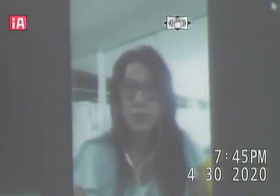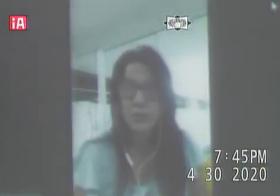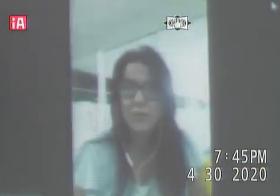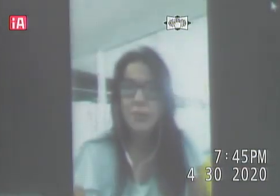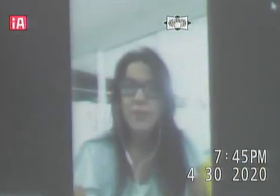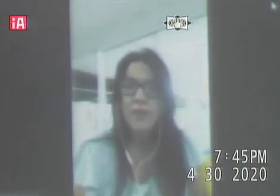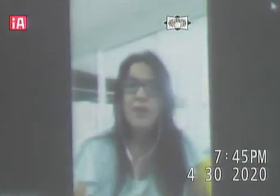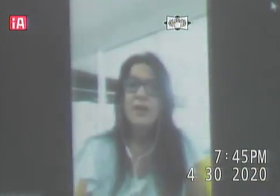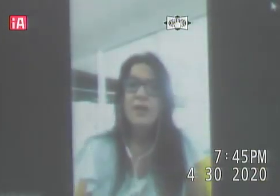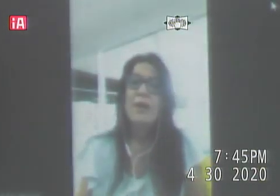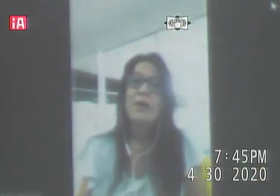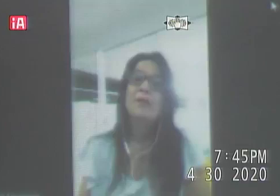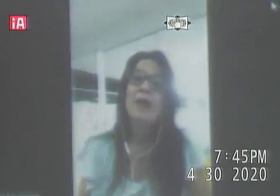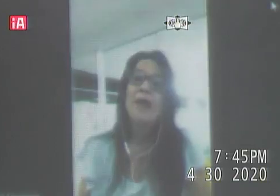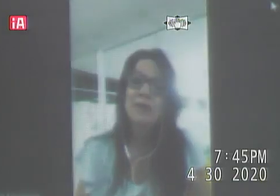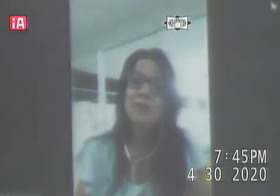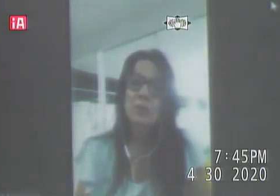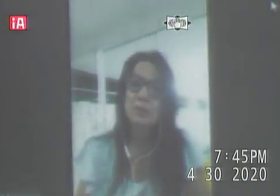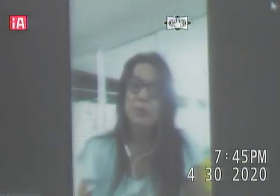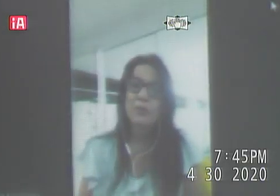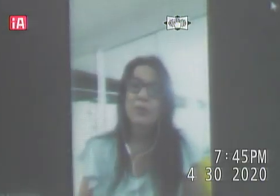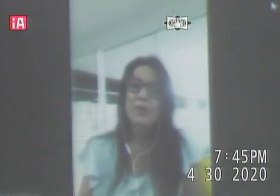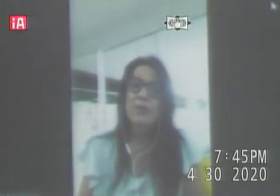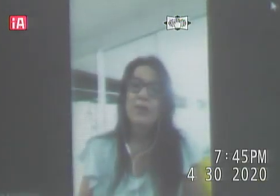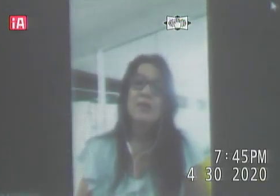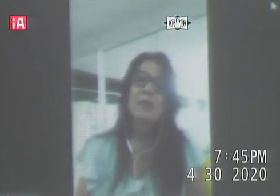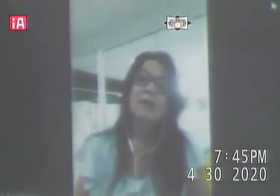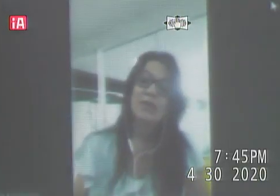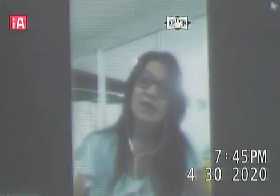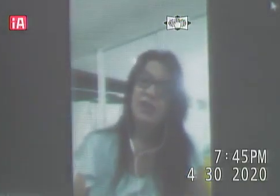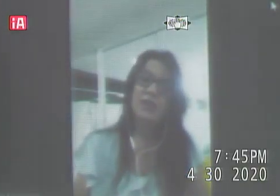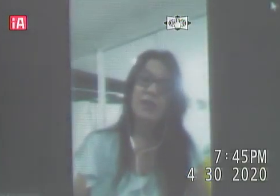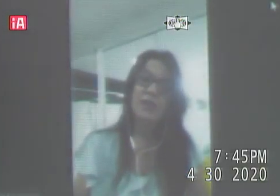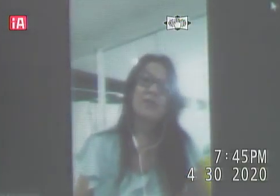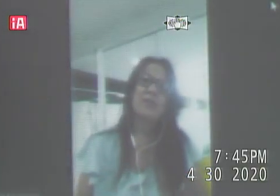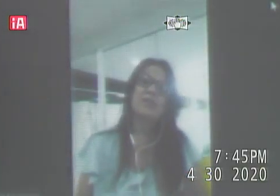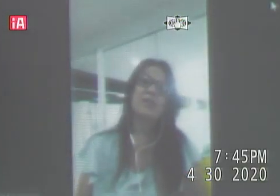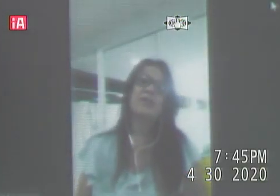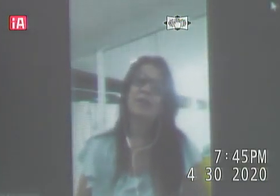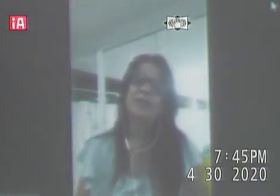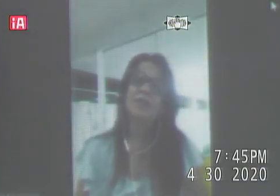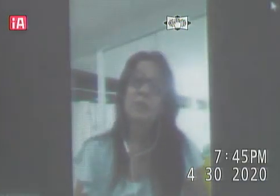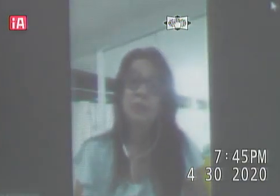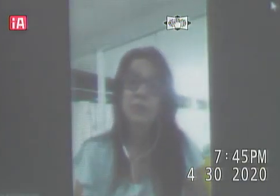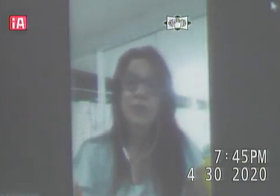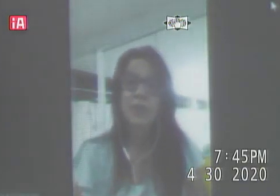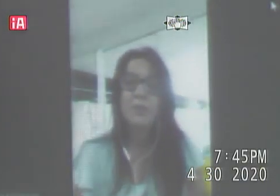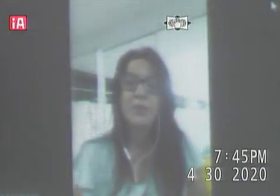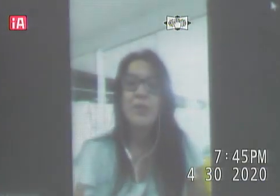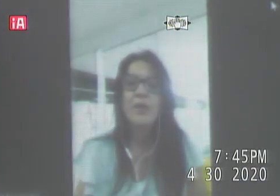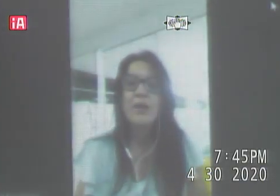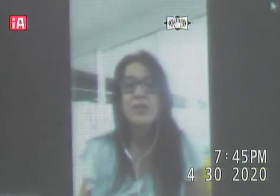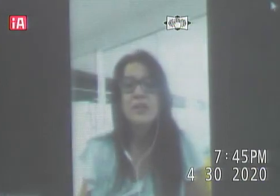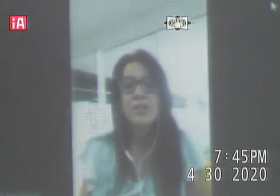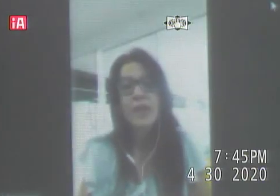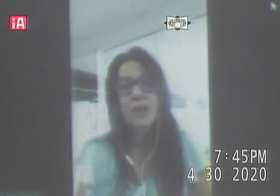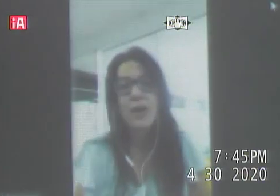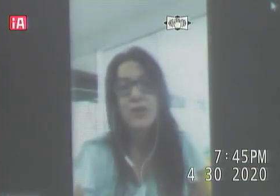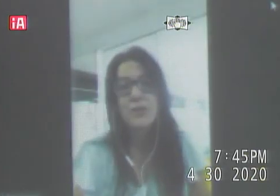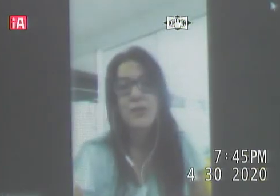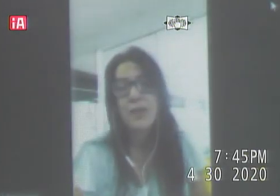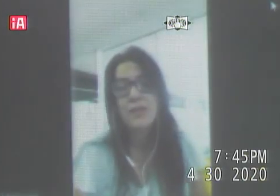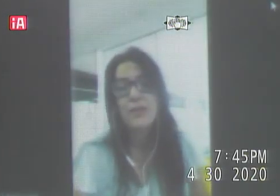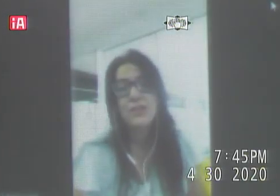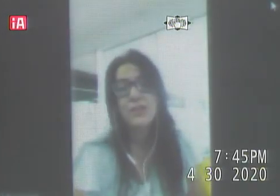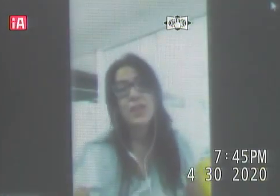unido ao outro. Para cuidar do outro, a tia, que a gente já vem falando há muito tempo, a gente tem que